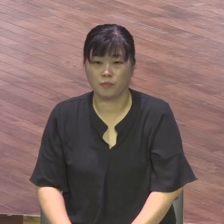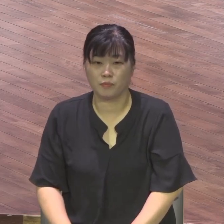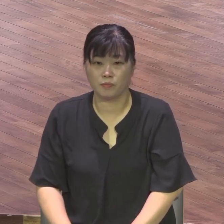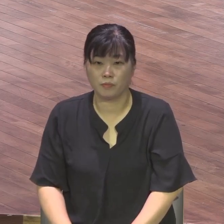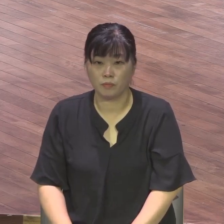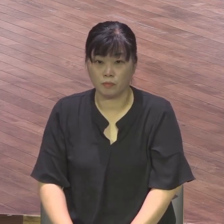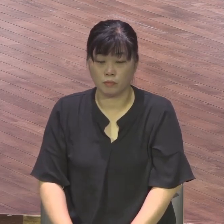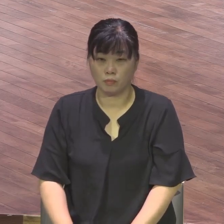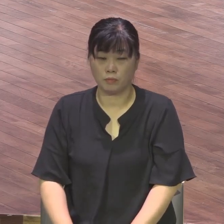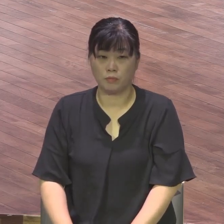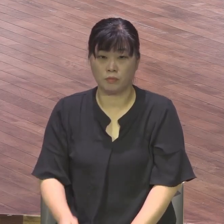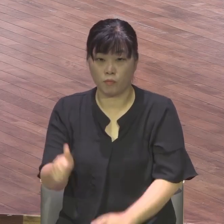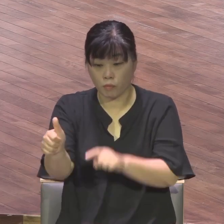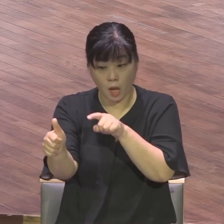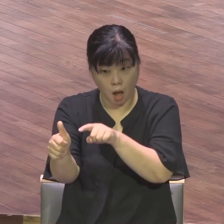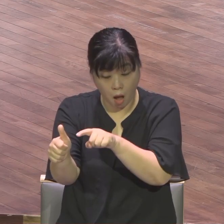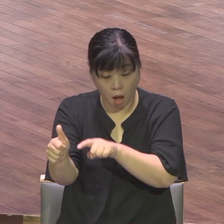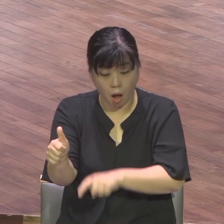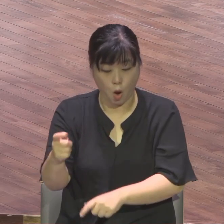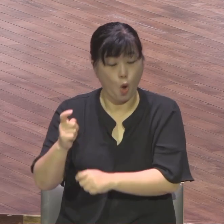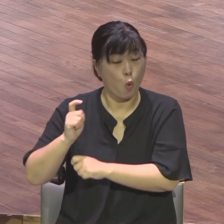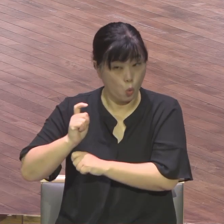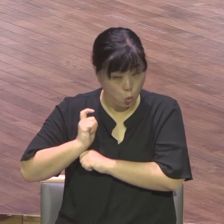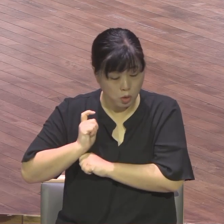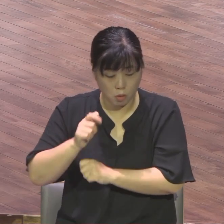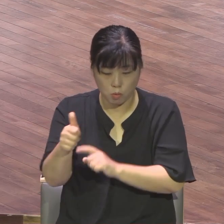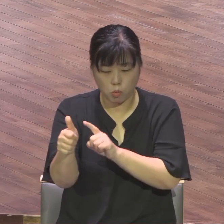독특하게 하나님을 믿었어요.